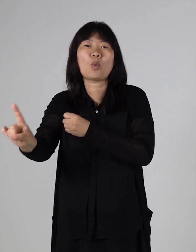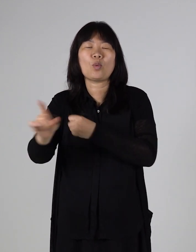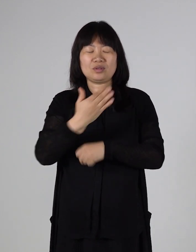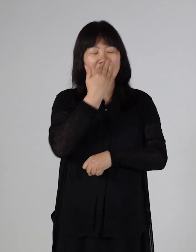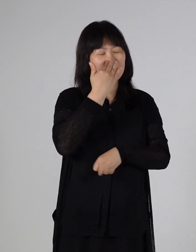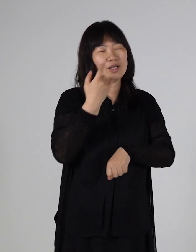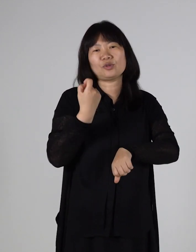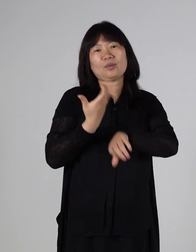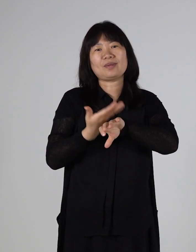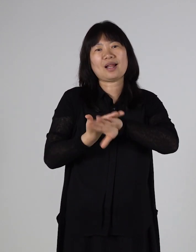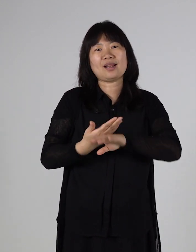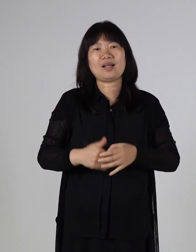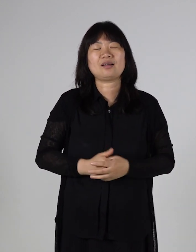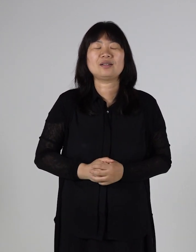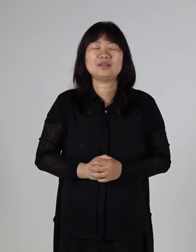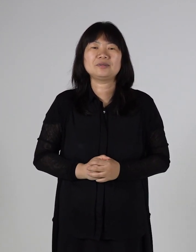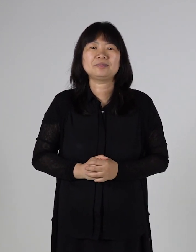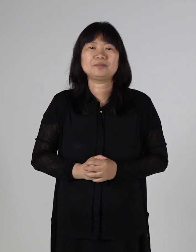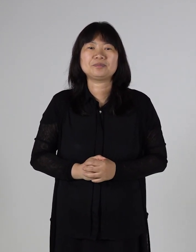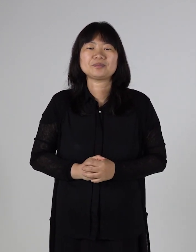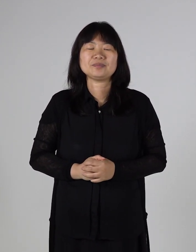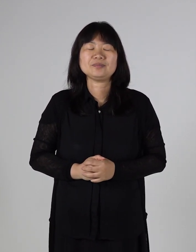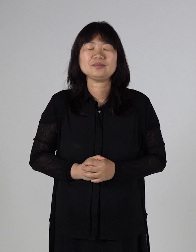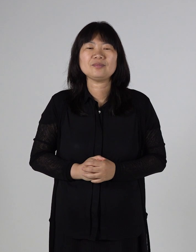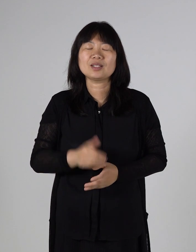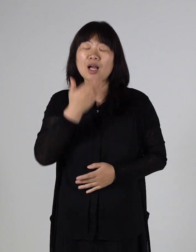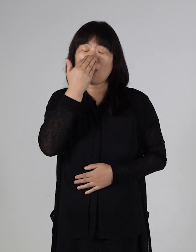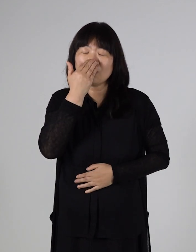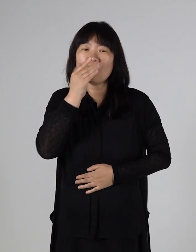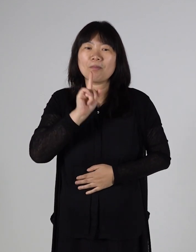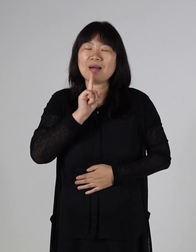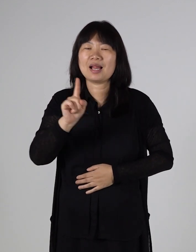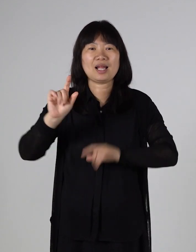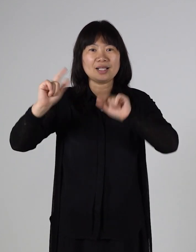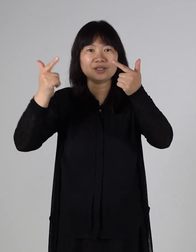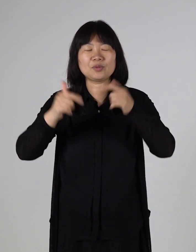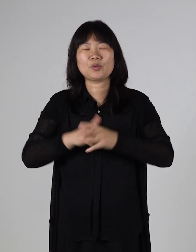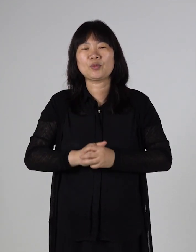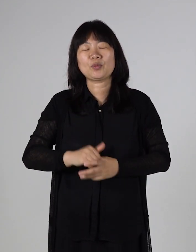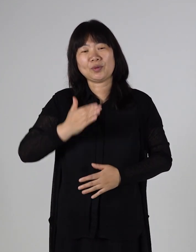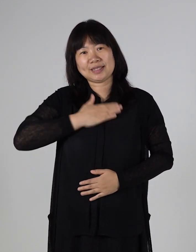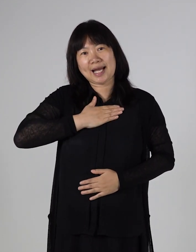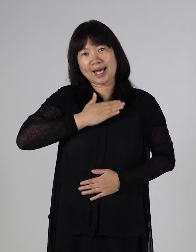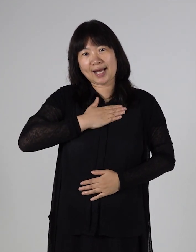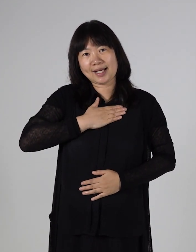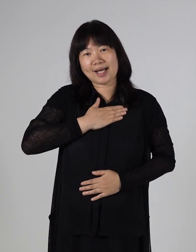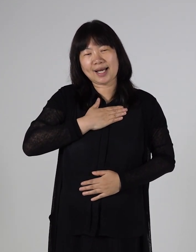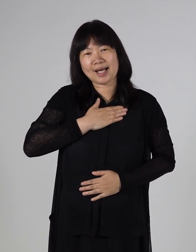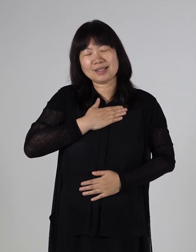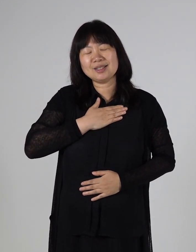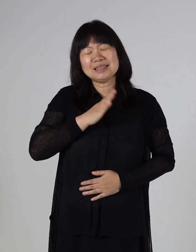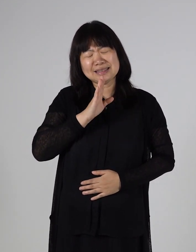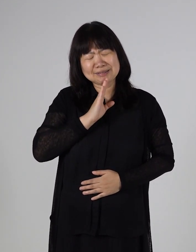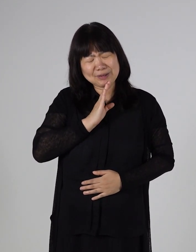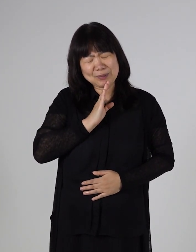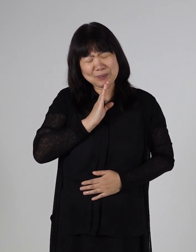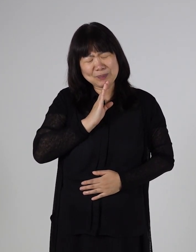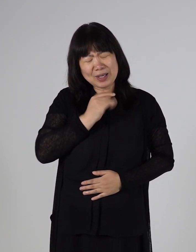다른 개념이에요. 이건 겸손이라는 말이 아니라 자기를 비천한